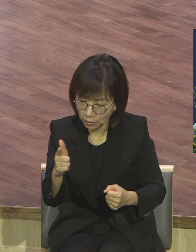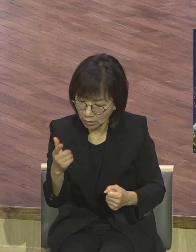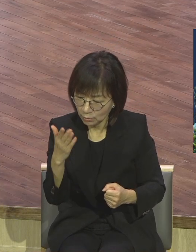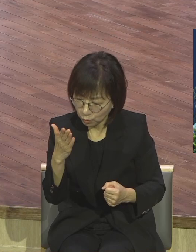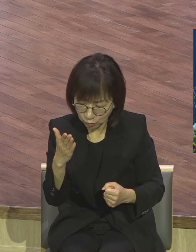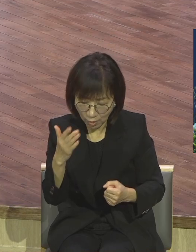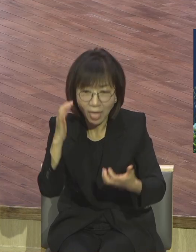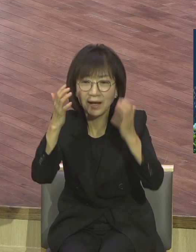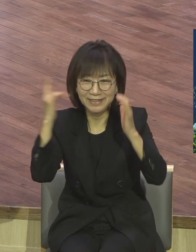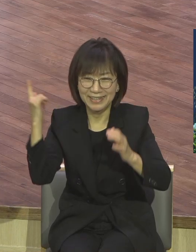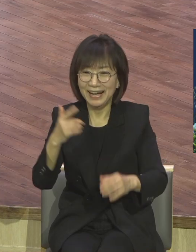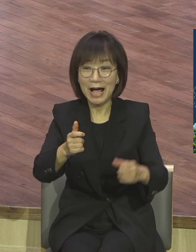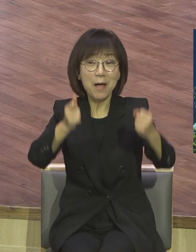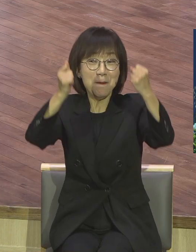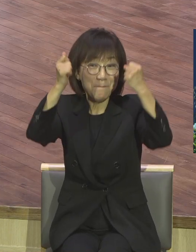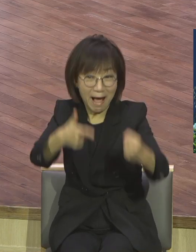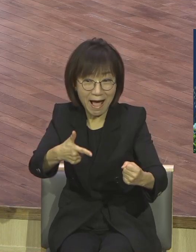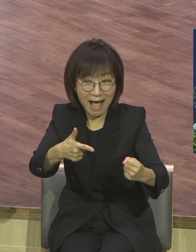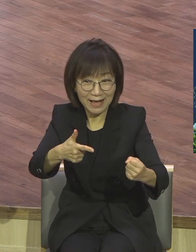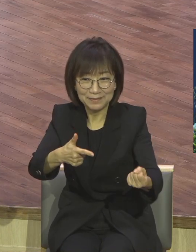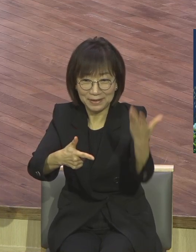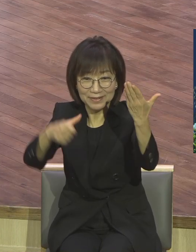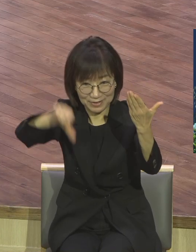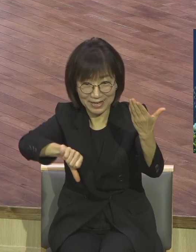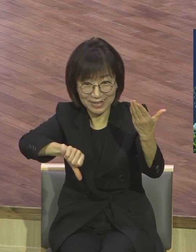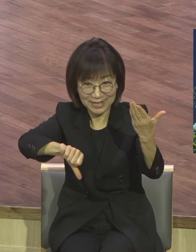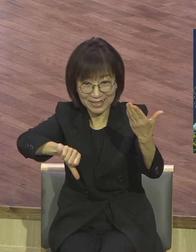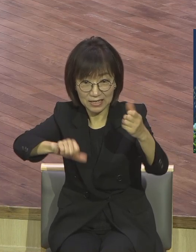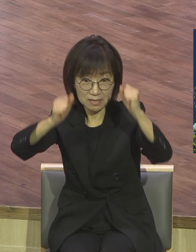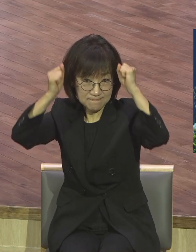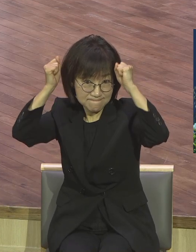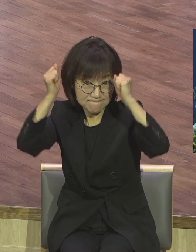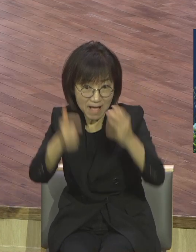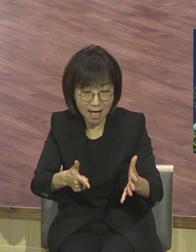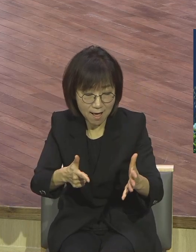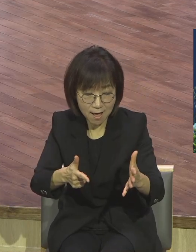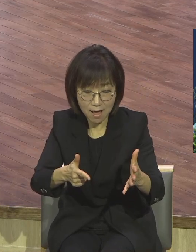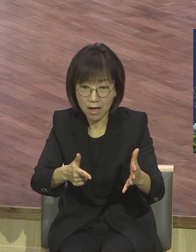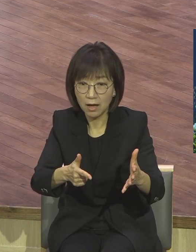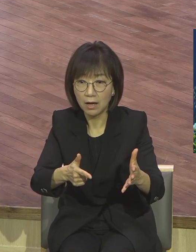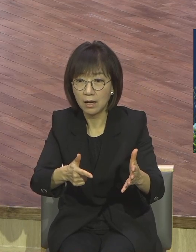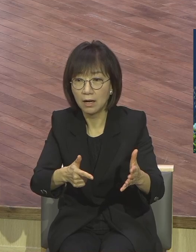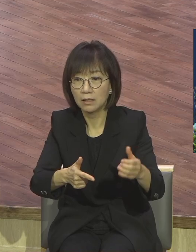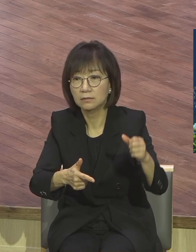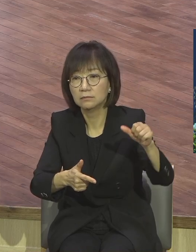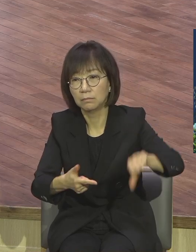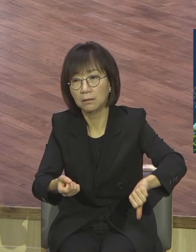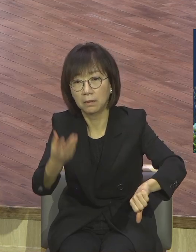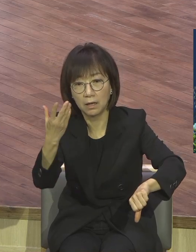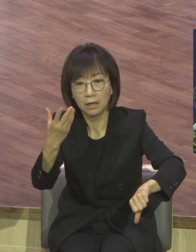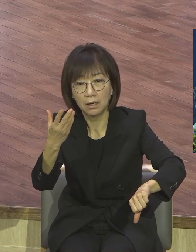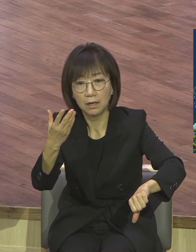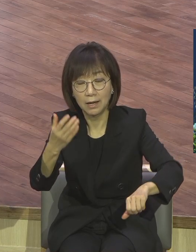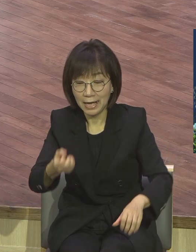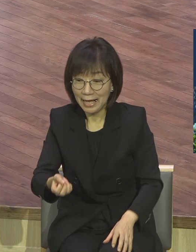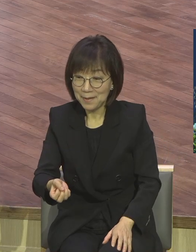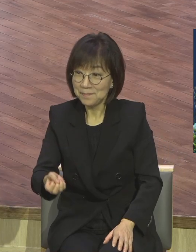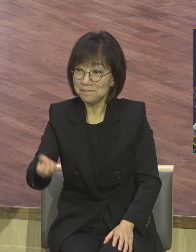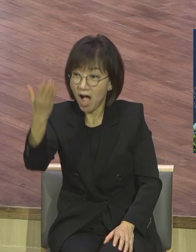바위는 볼에게 쳐요. 볼은 가위에게 쳐요. 서로 잡고 서로 잡고 다 장점이 있고 단점이